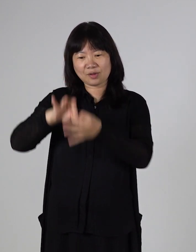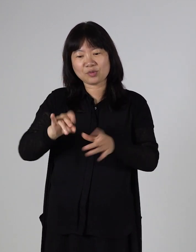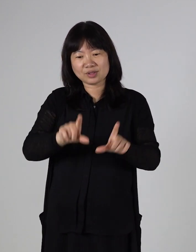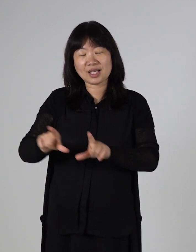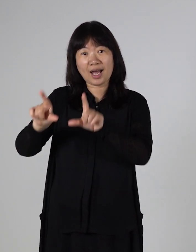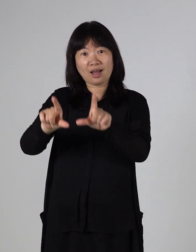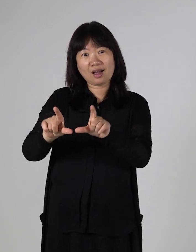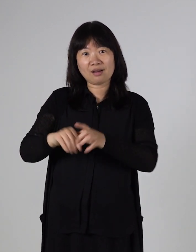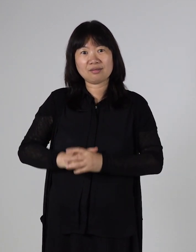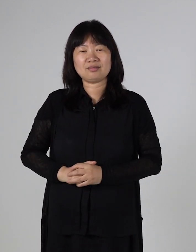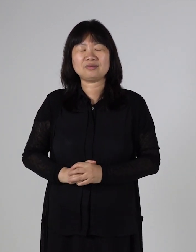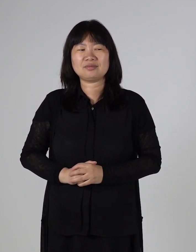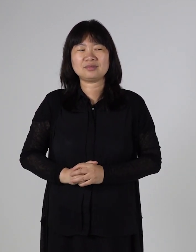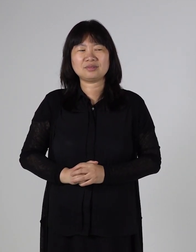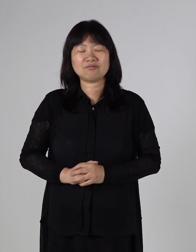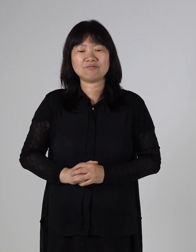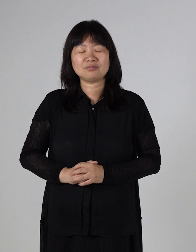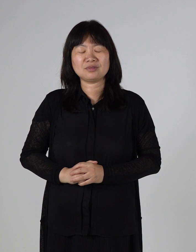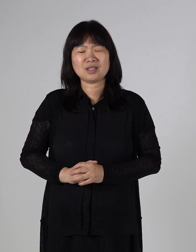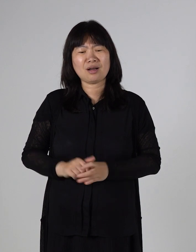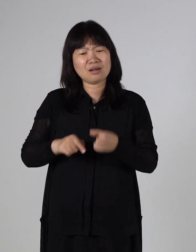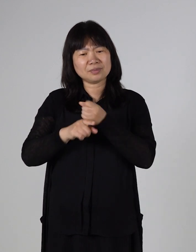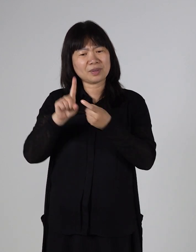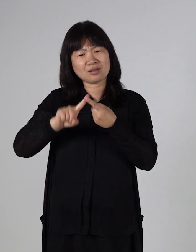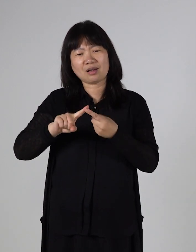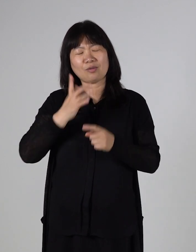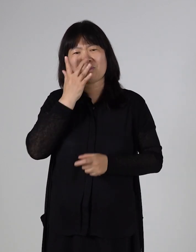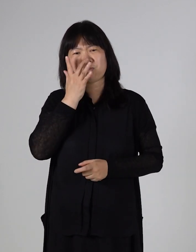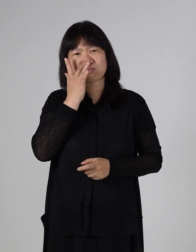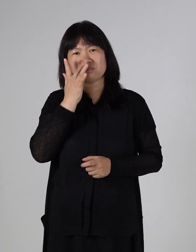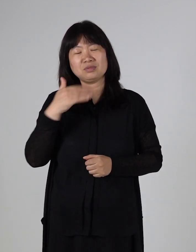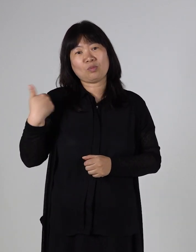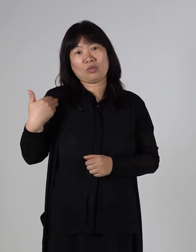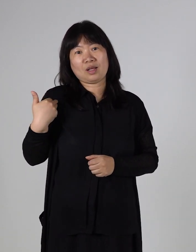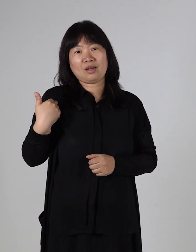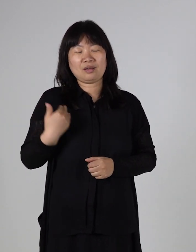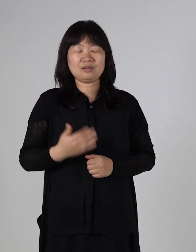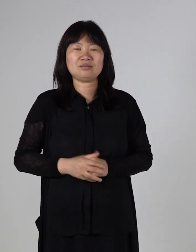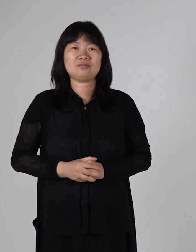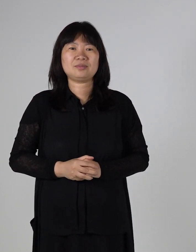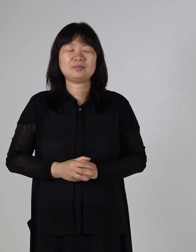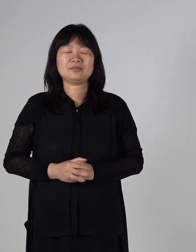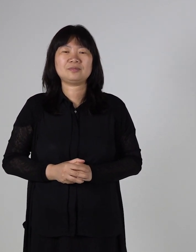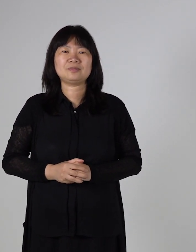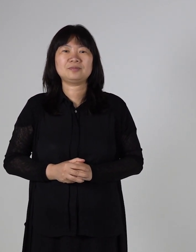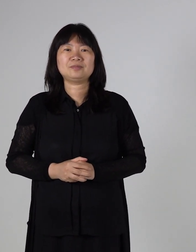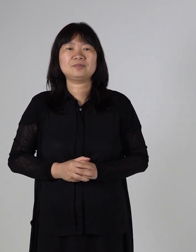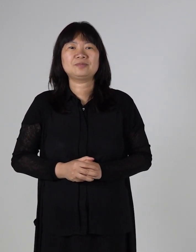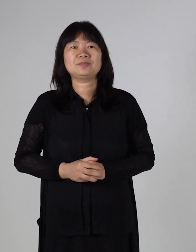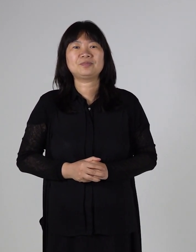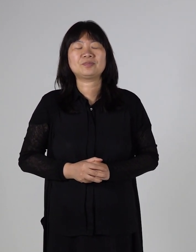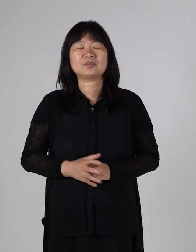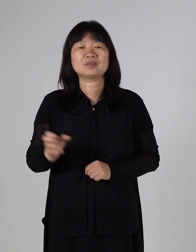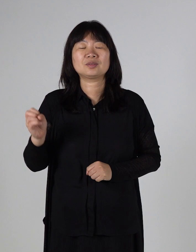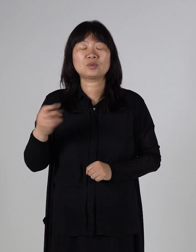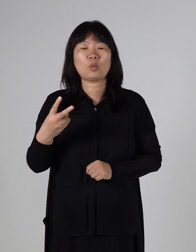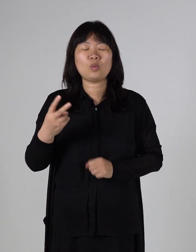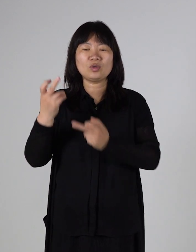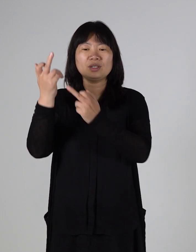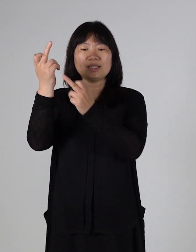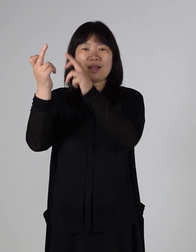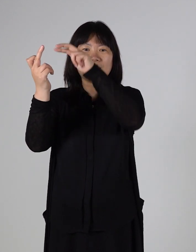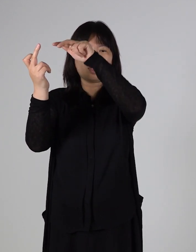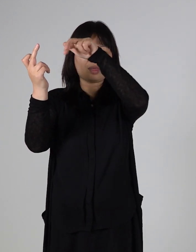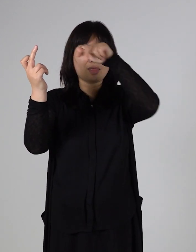삽시다. 그러니까 아직 이게 무슨 뜻인지 잘 몰라요, 제자들은. 근데 또 내려오니까